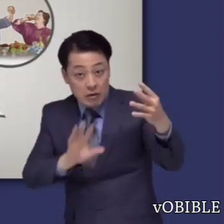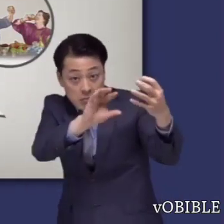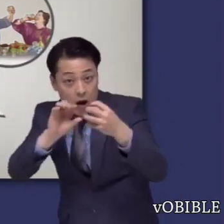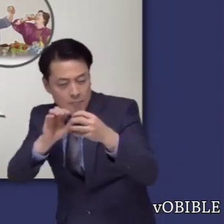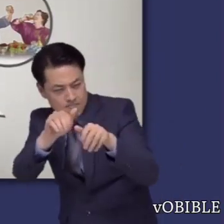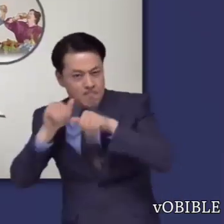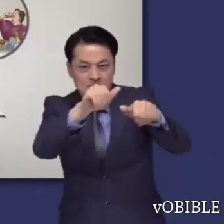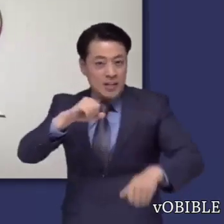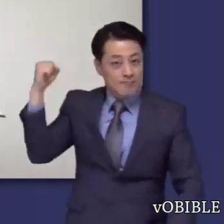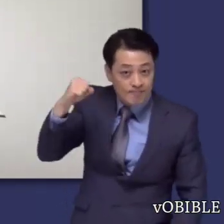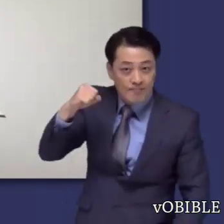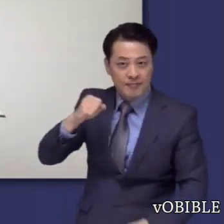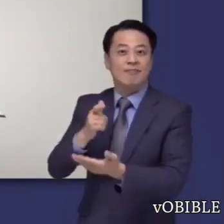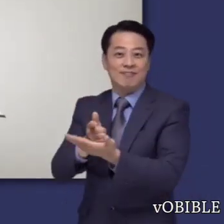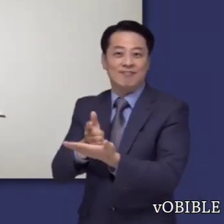神。